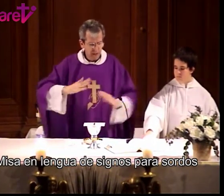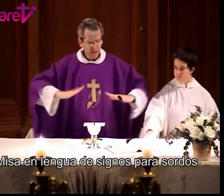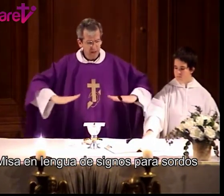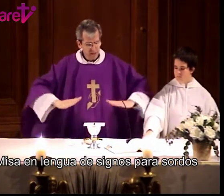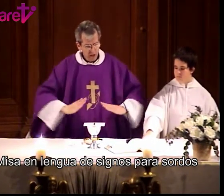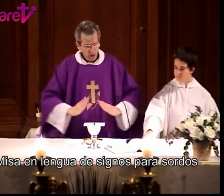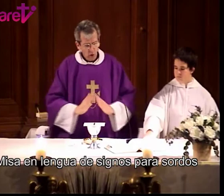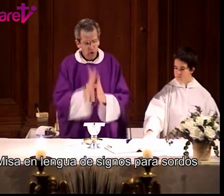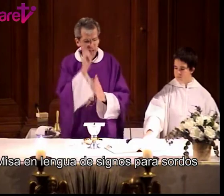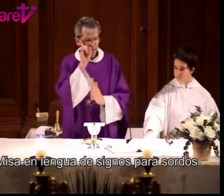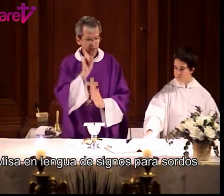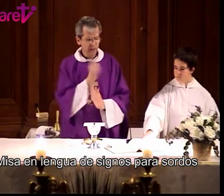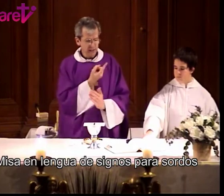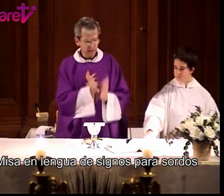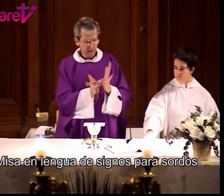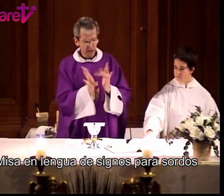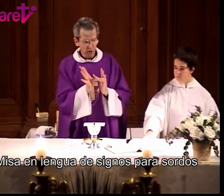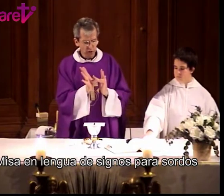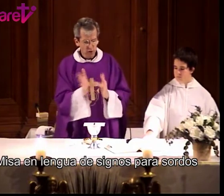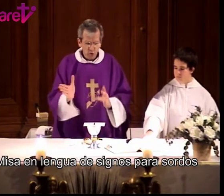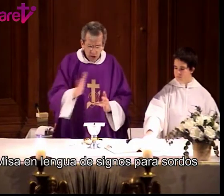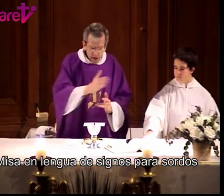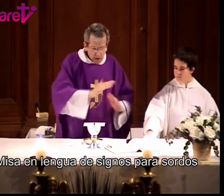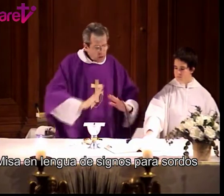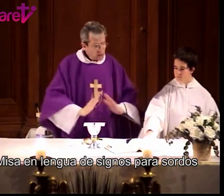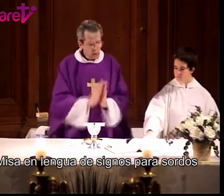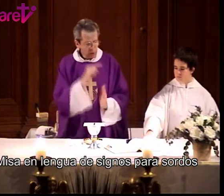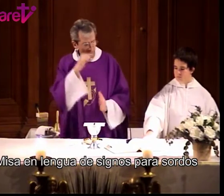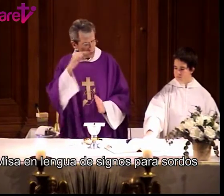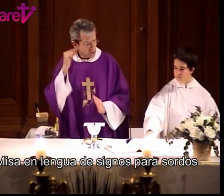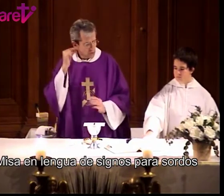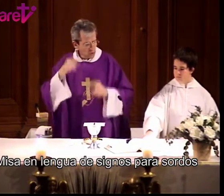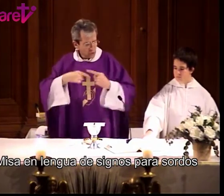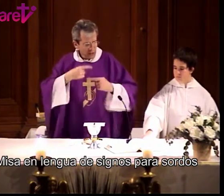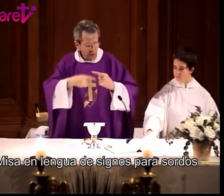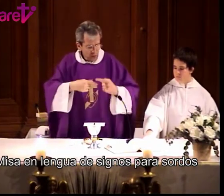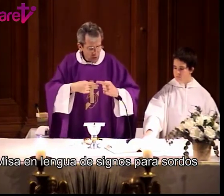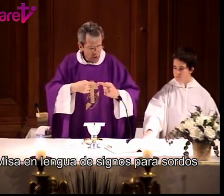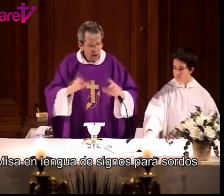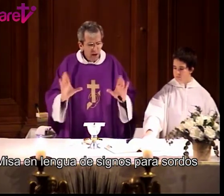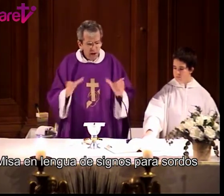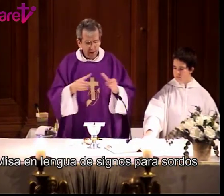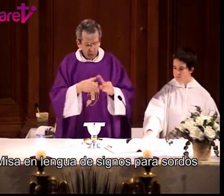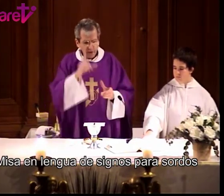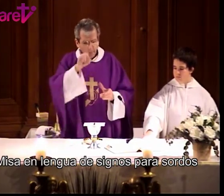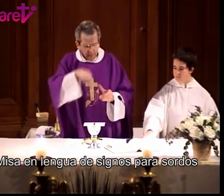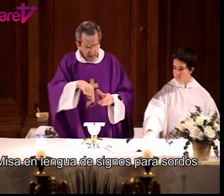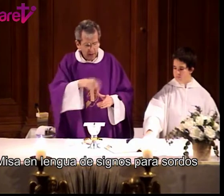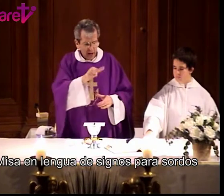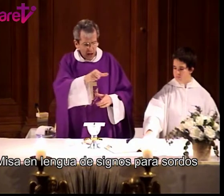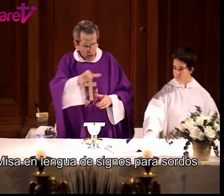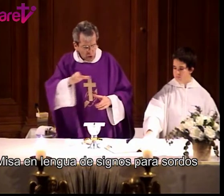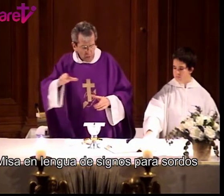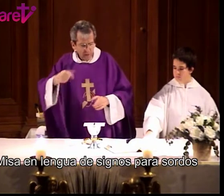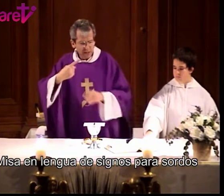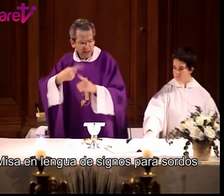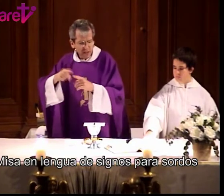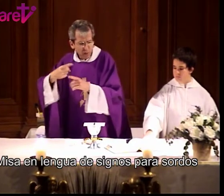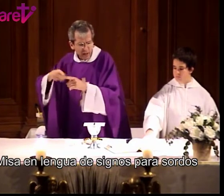mártires, con Santa Teresa del Niño Jesús y con todos los santos, reúne también a los hombres de cualquier